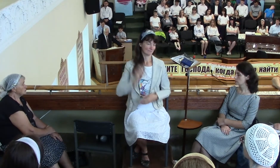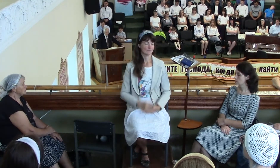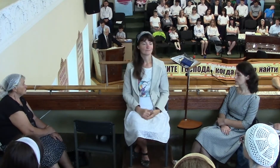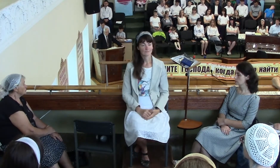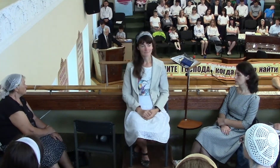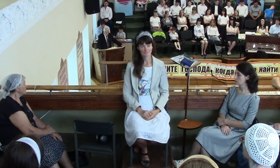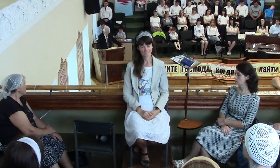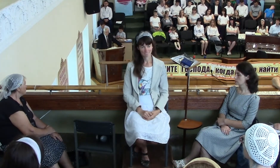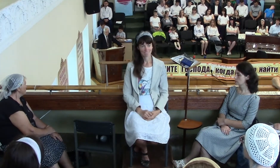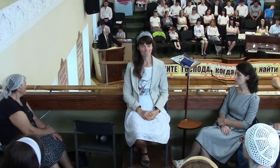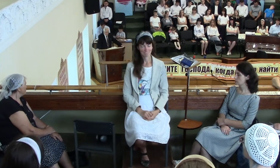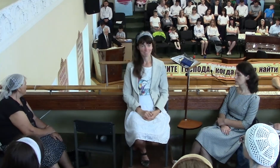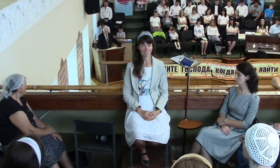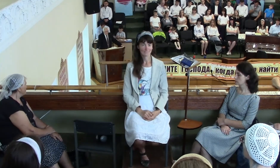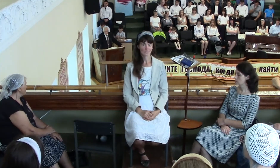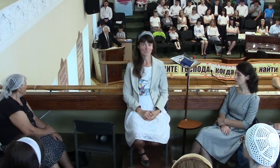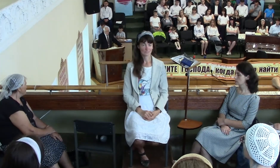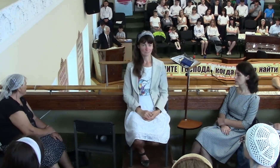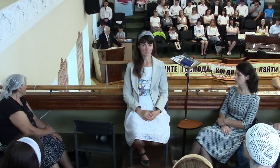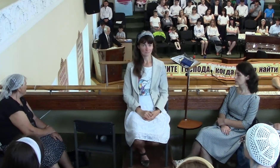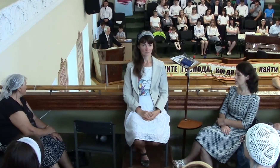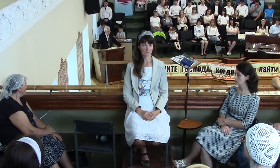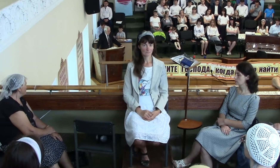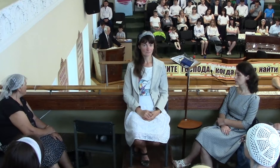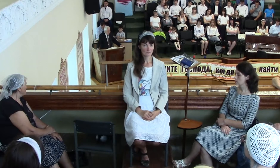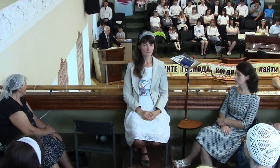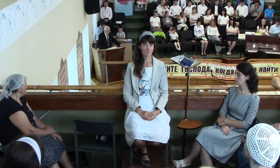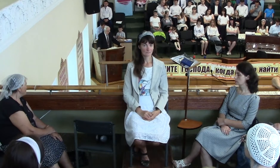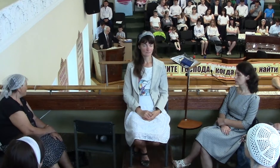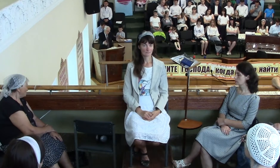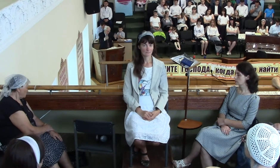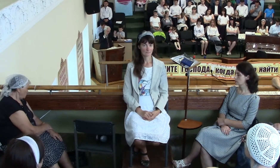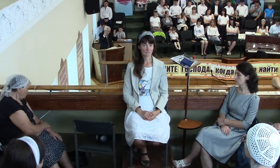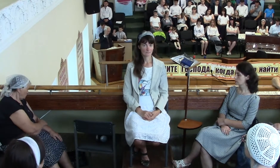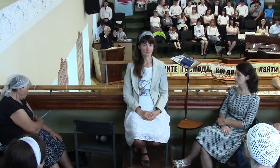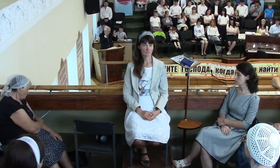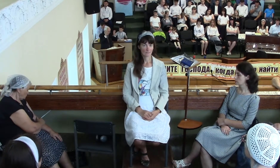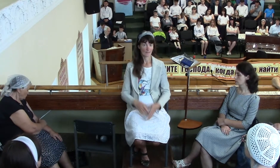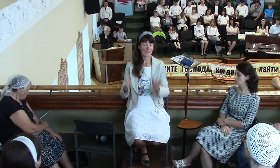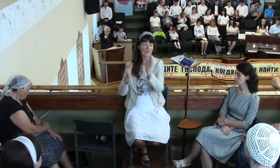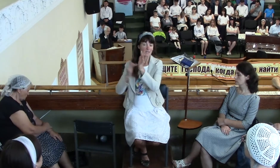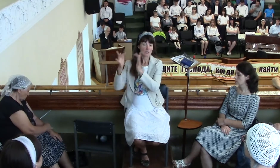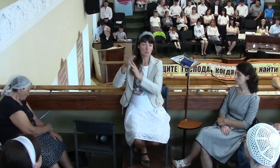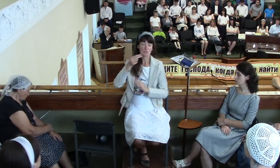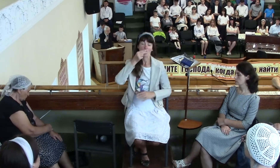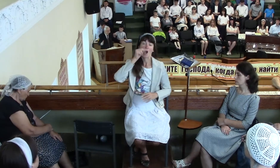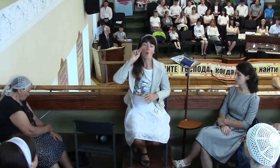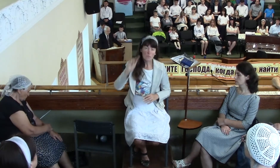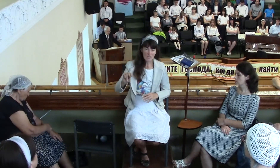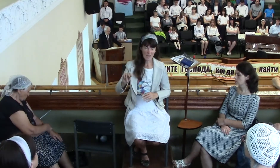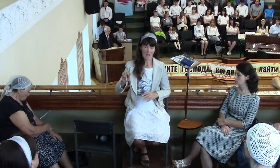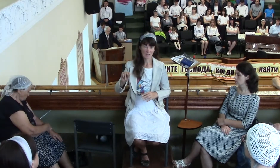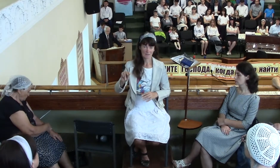но он не дался. Его обвиняли, его повесили, распяли среди